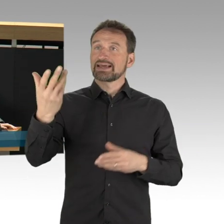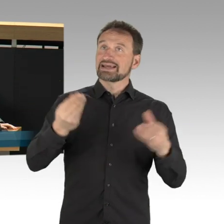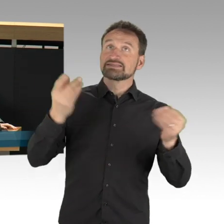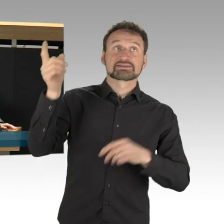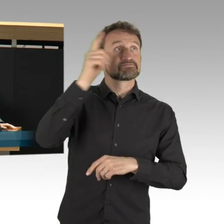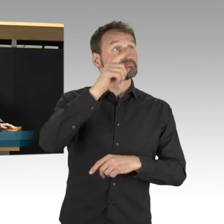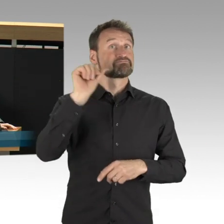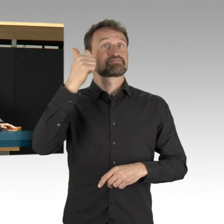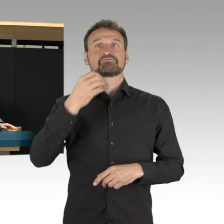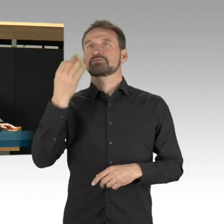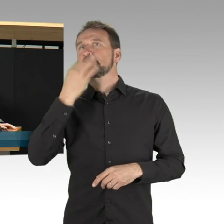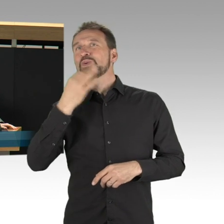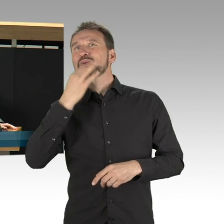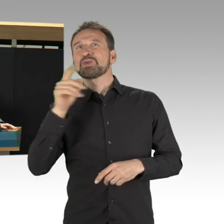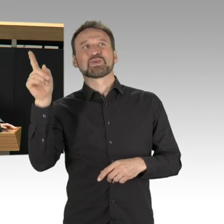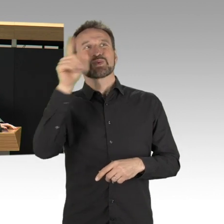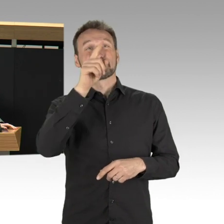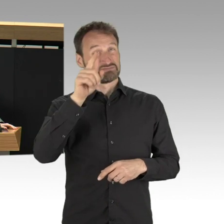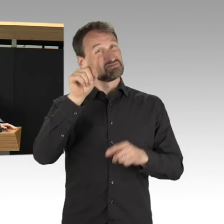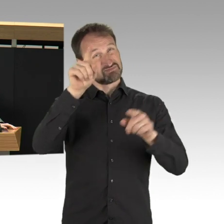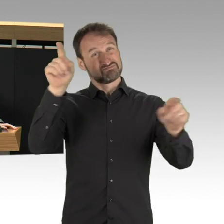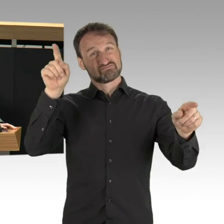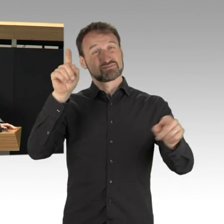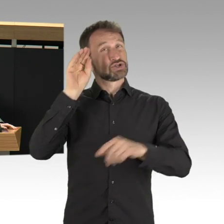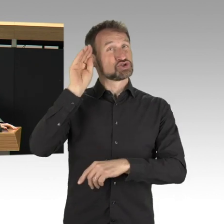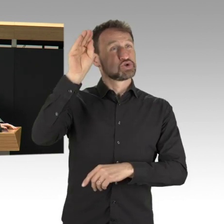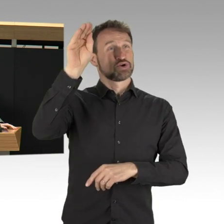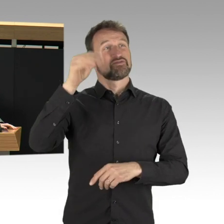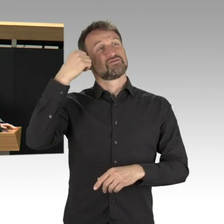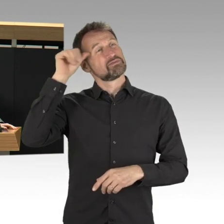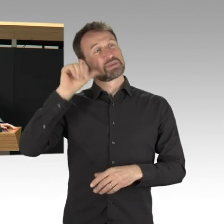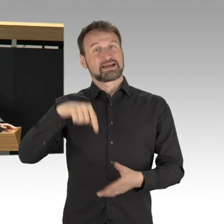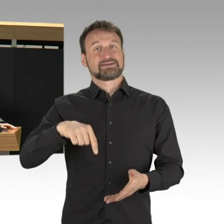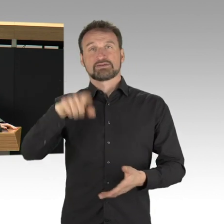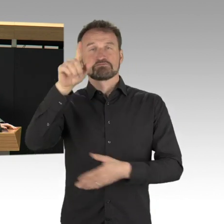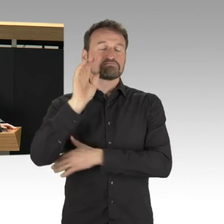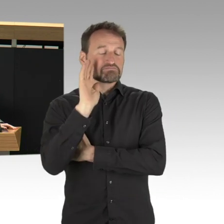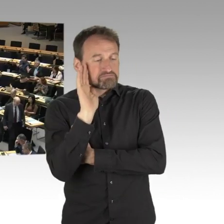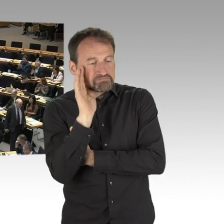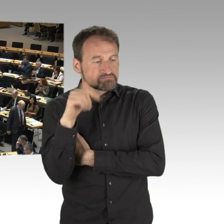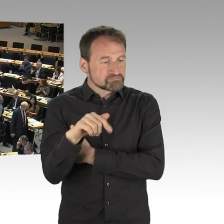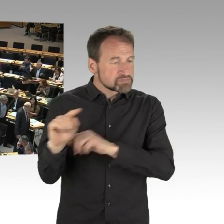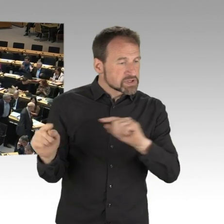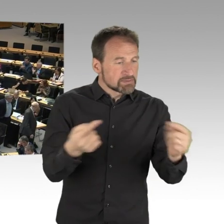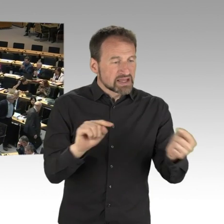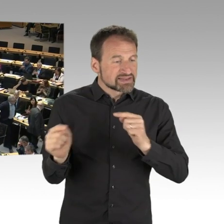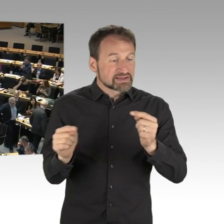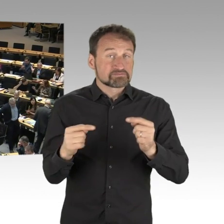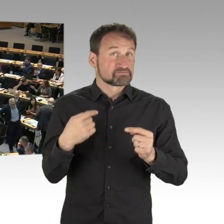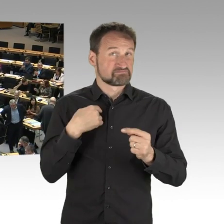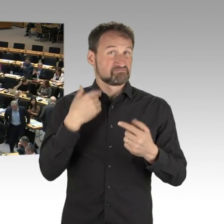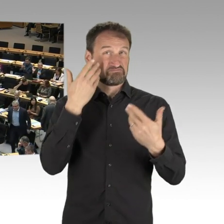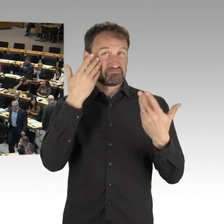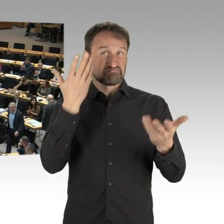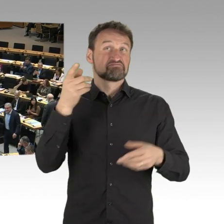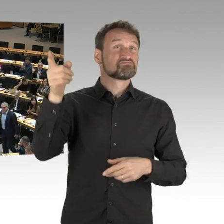Gäste, die wahrscheinlich die Zukunft von Berlin sind und sich diese Debatte hier anhören. Und ich bin mir nicht sicher, was ihr darüber denkt.